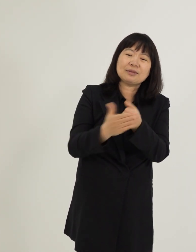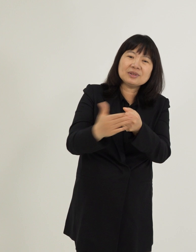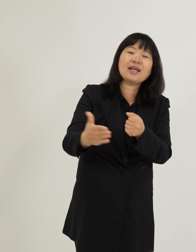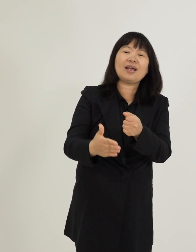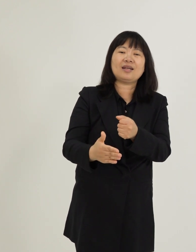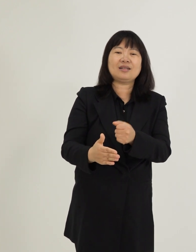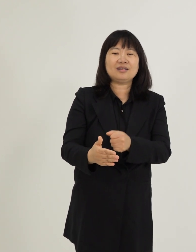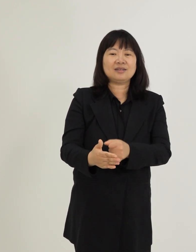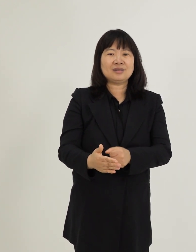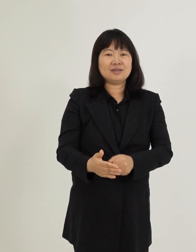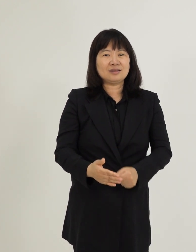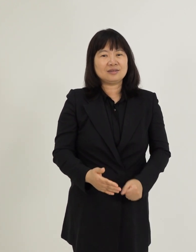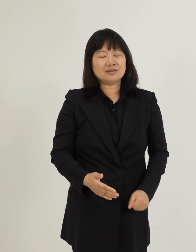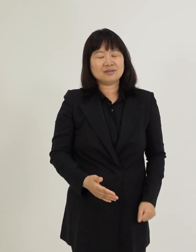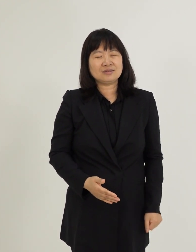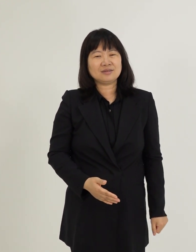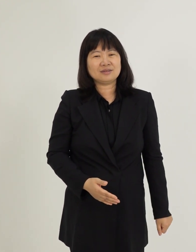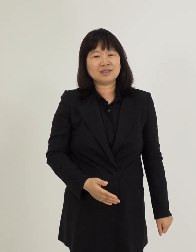자들이에요.